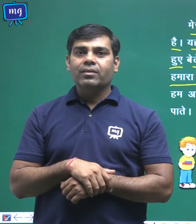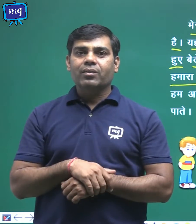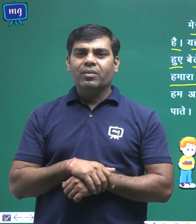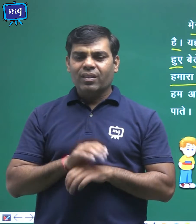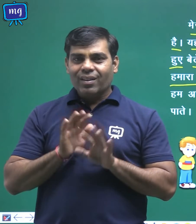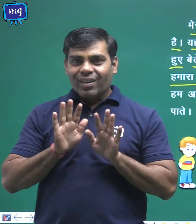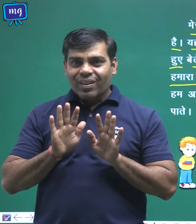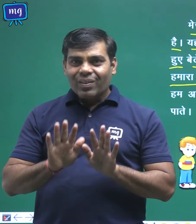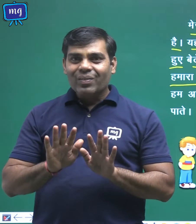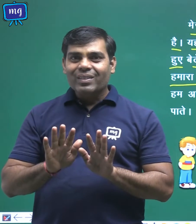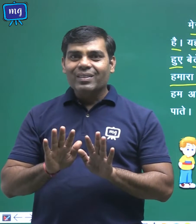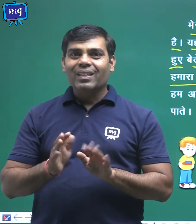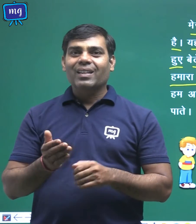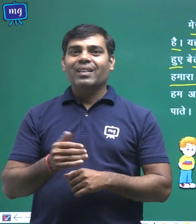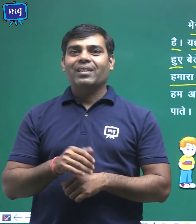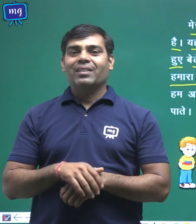रुक जाता है